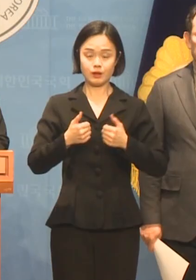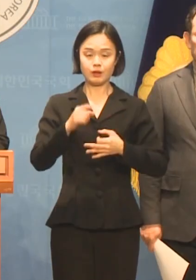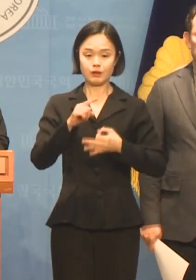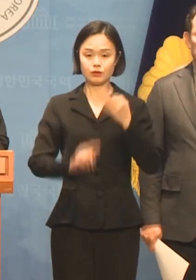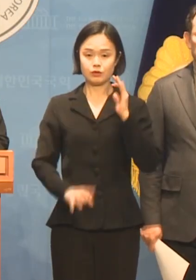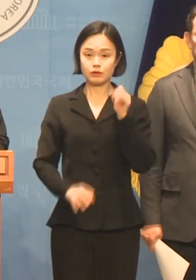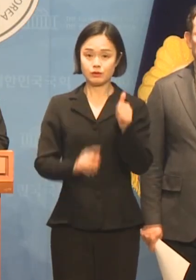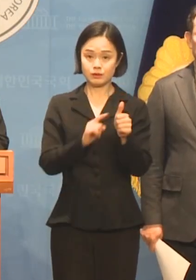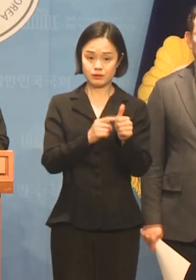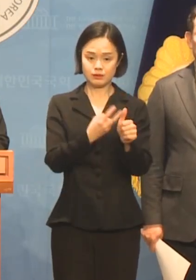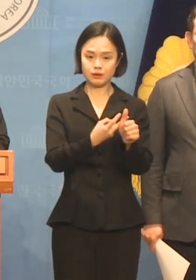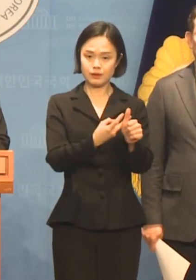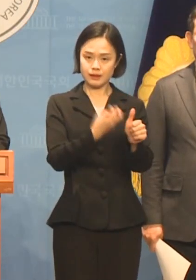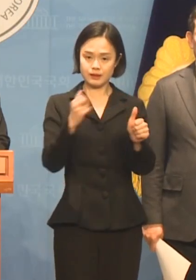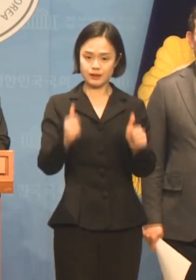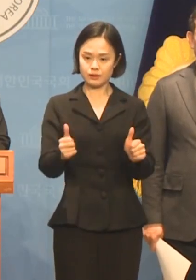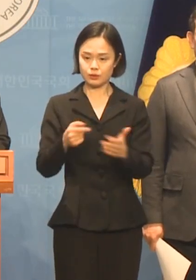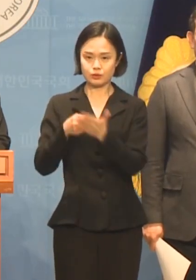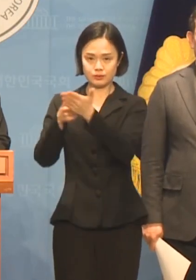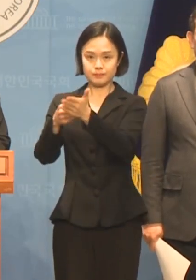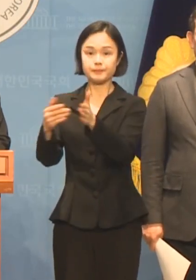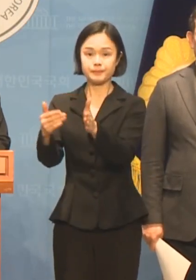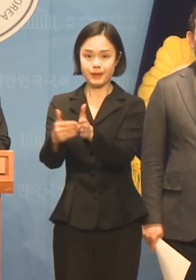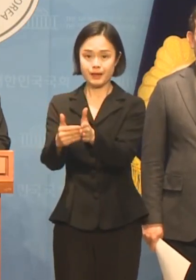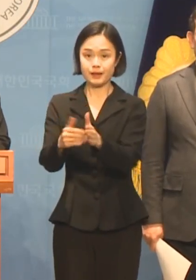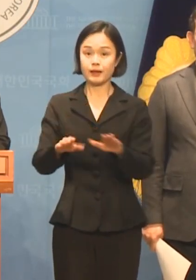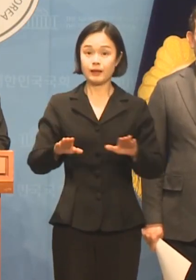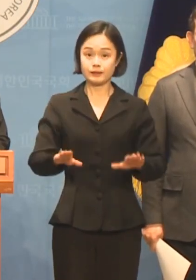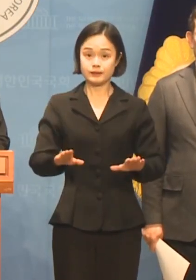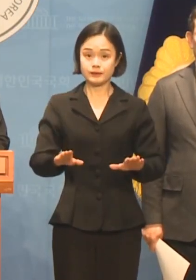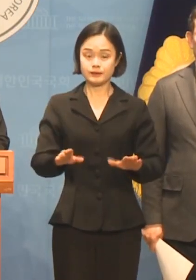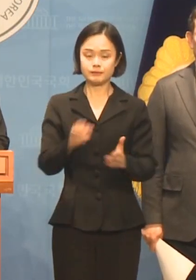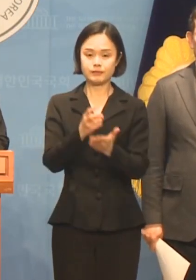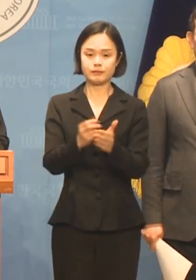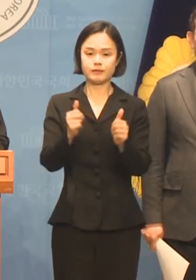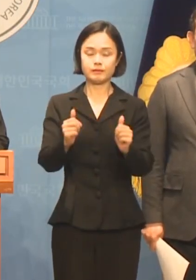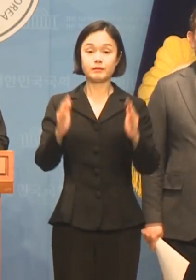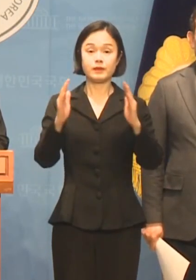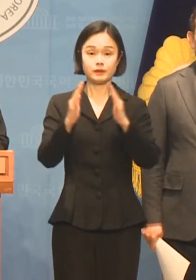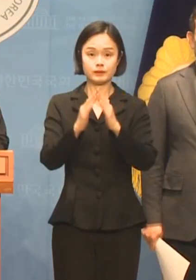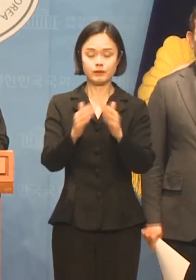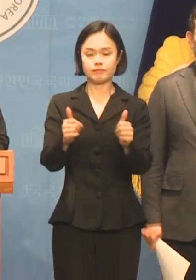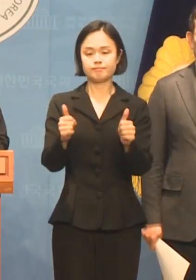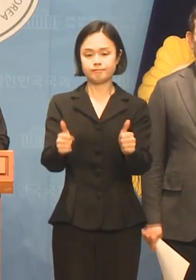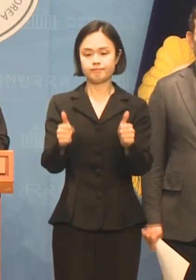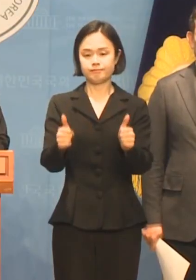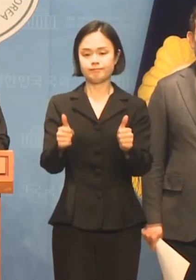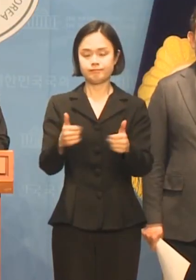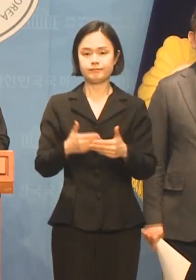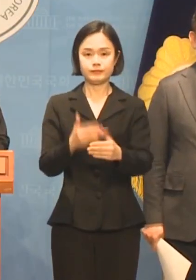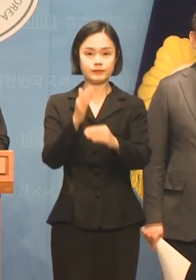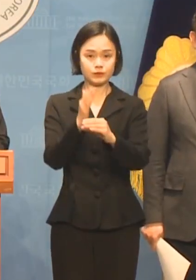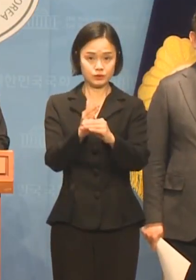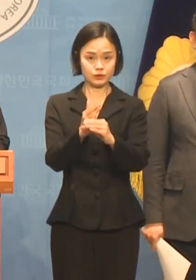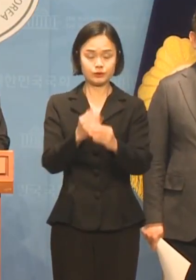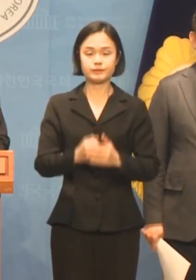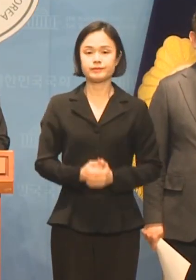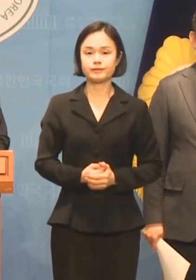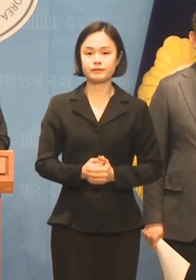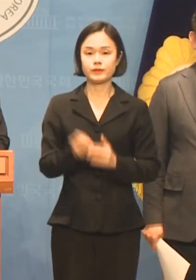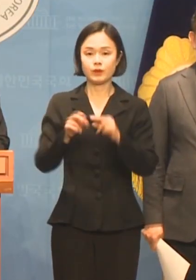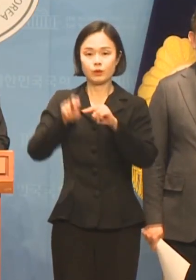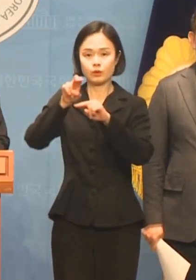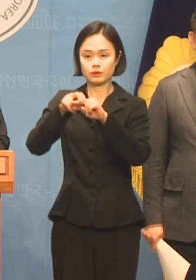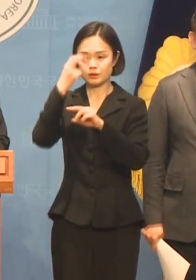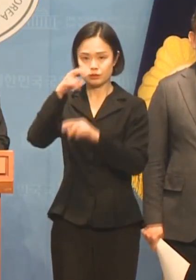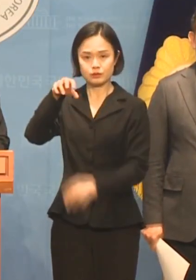탄핵소추안을 의결했고 현재 헌법재판소에서 심리 중에 있습니다. 그간 공수처와